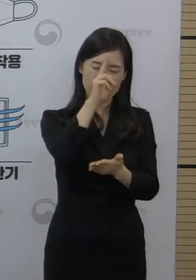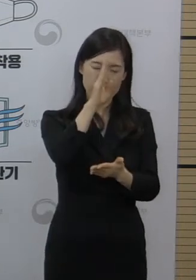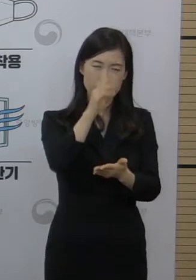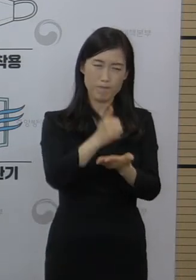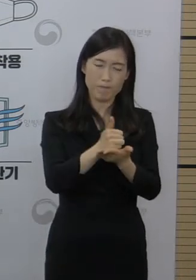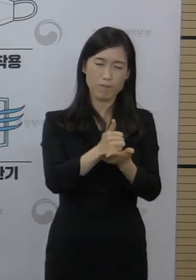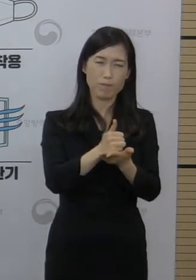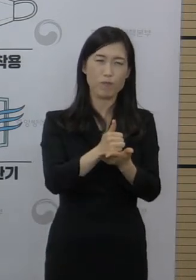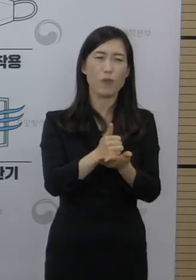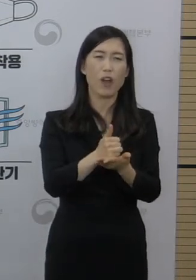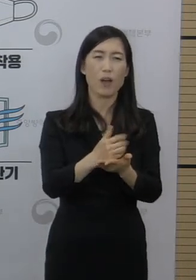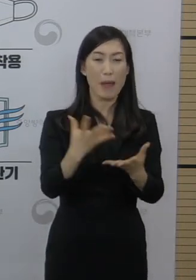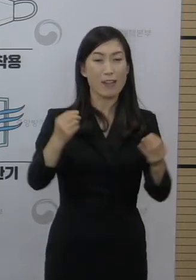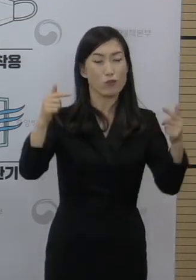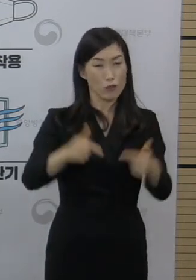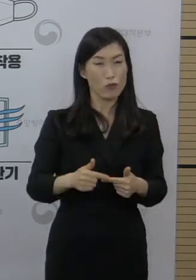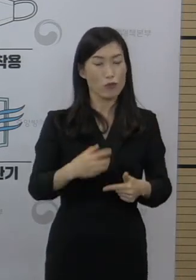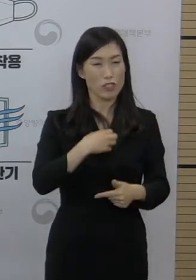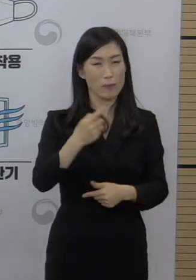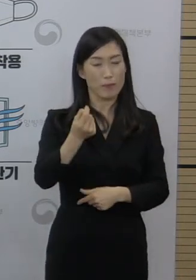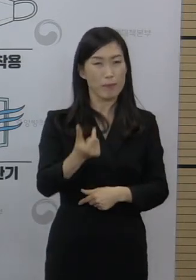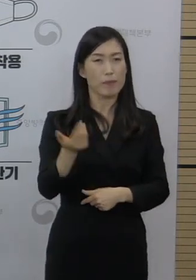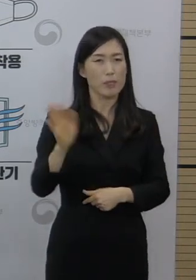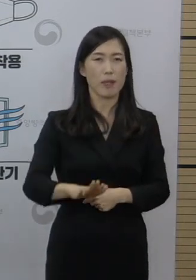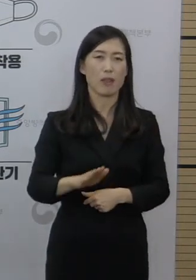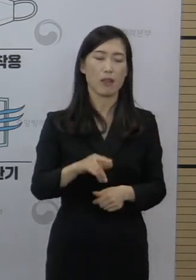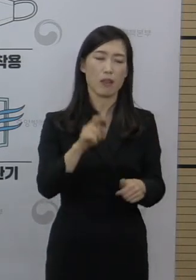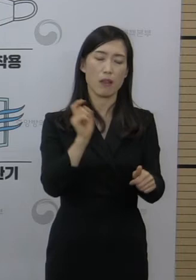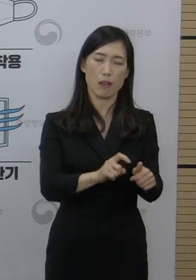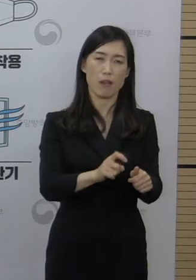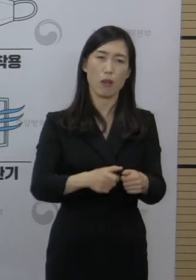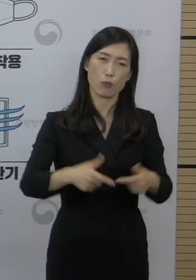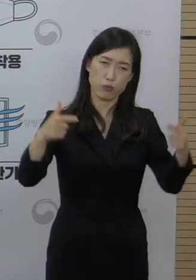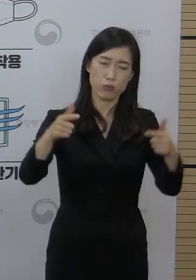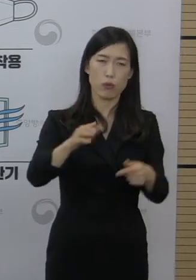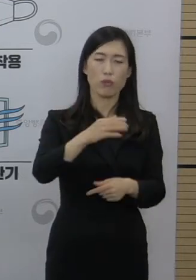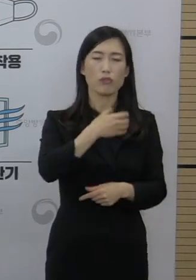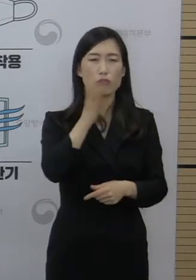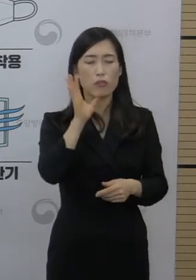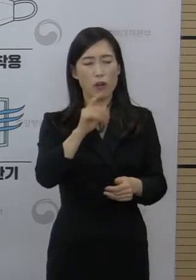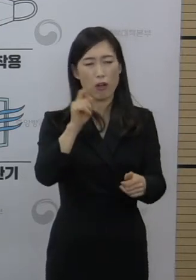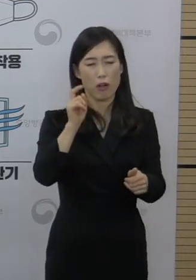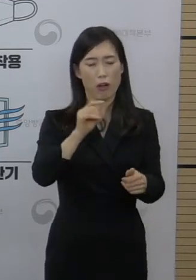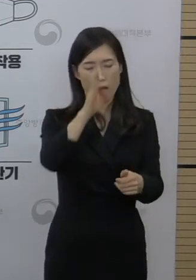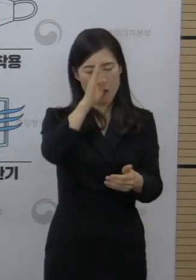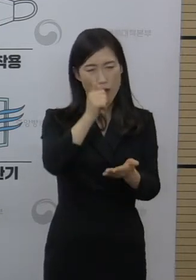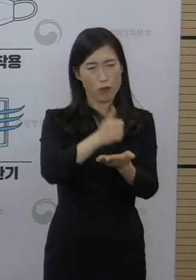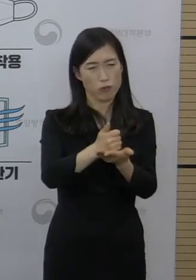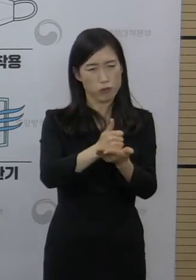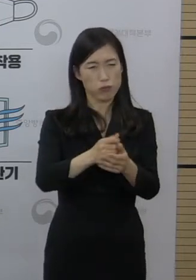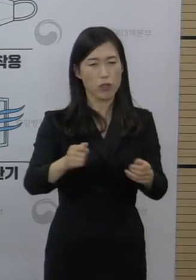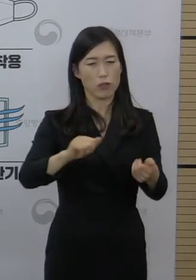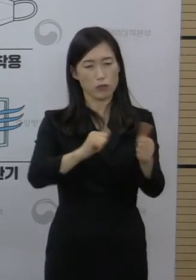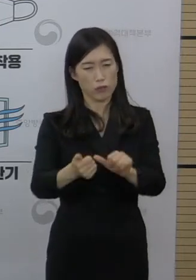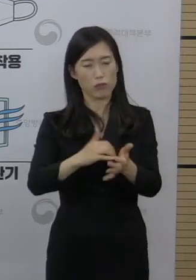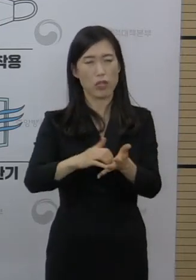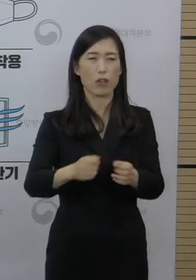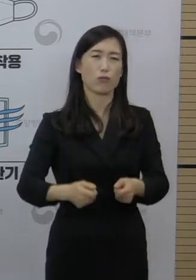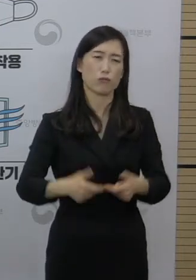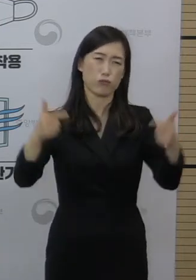확진 자 의 규모가 급증하여 급증하고 있어 3월말 4월초 업 중 중 환자와 사망자가 지속